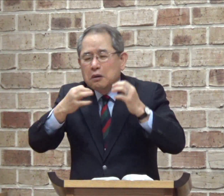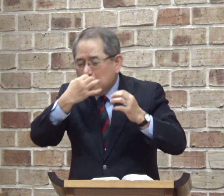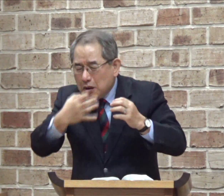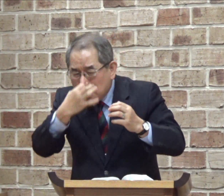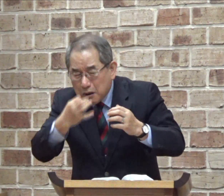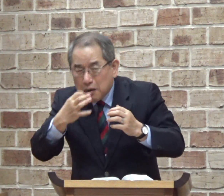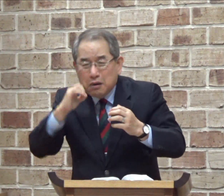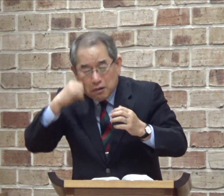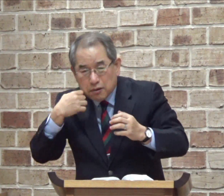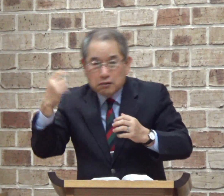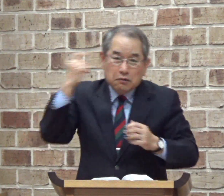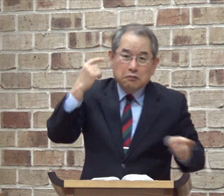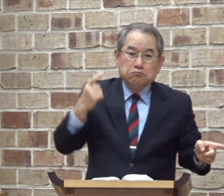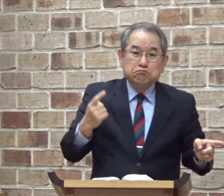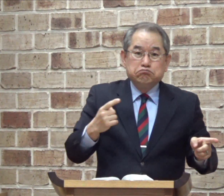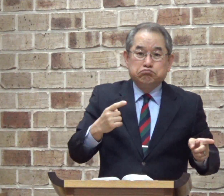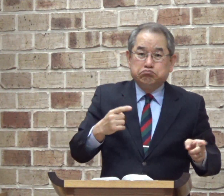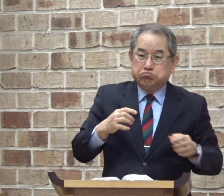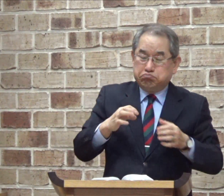재정을 모아서